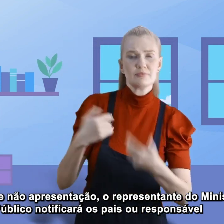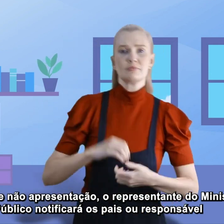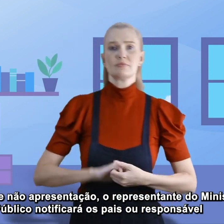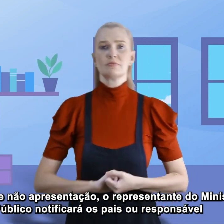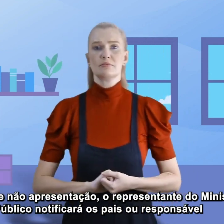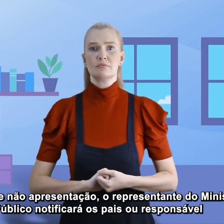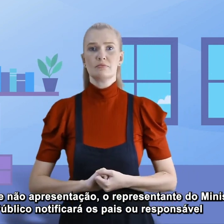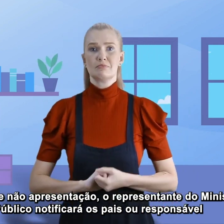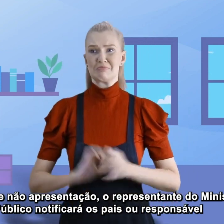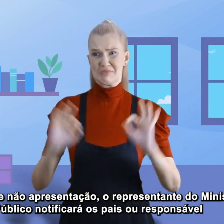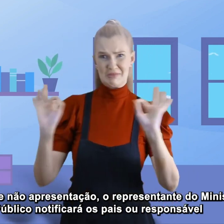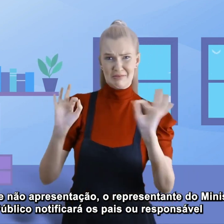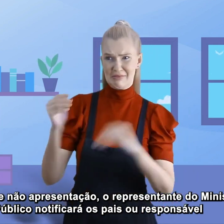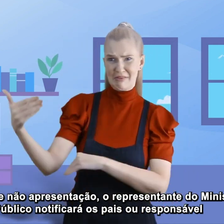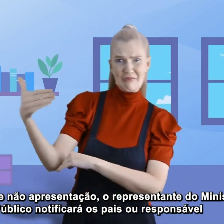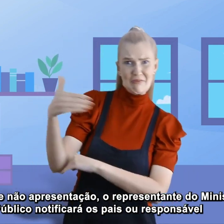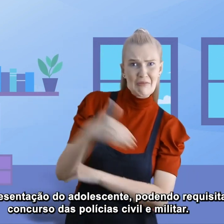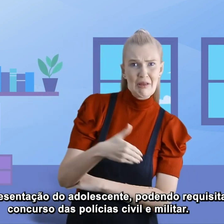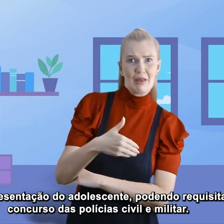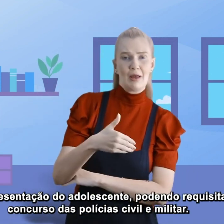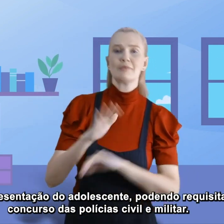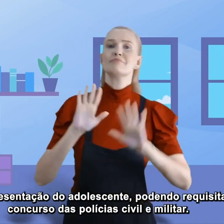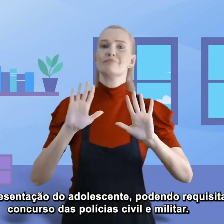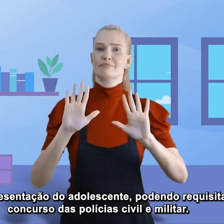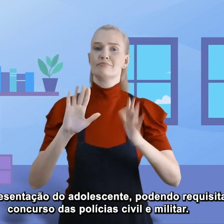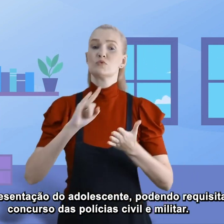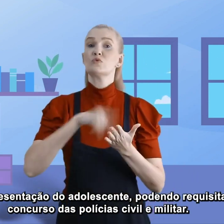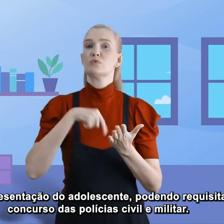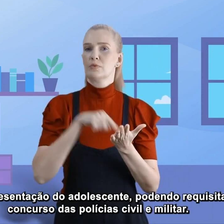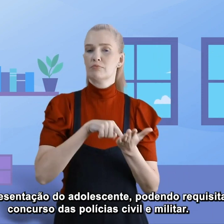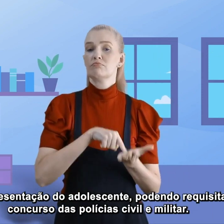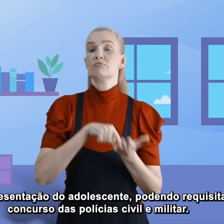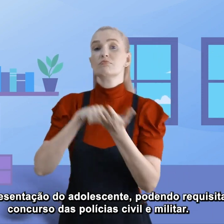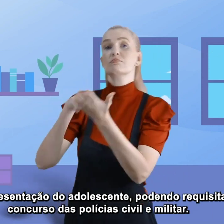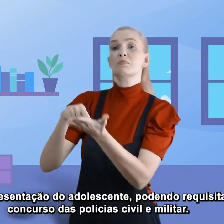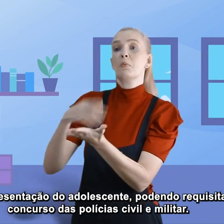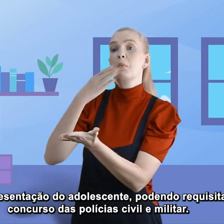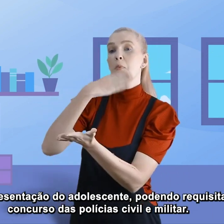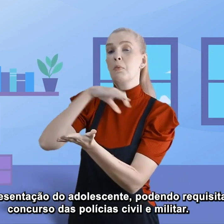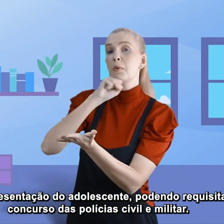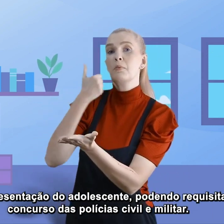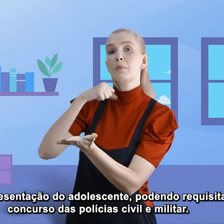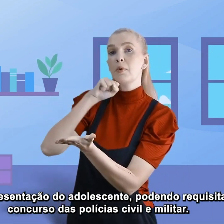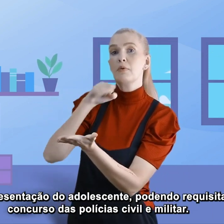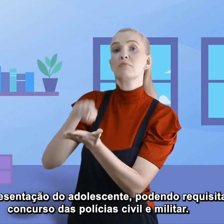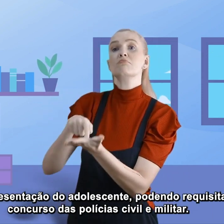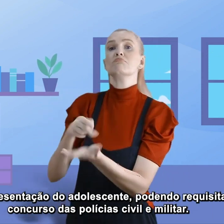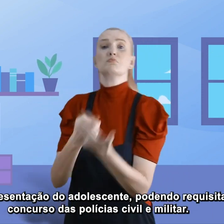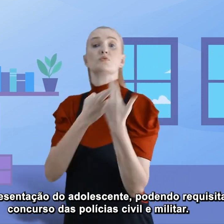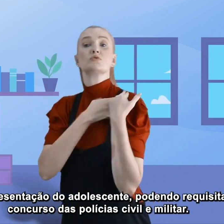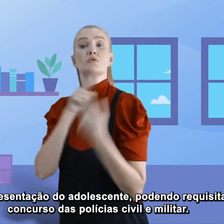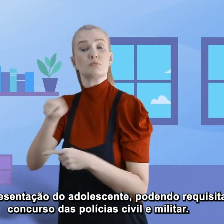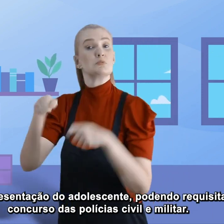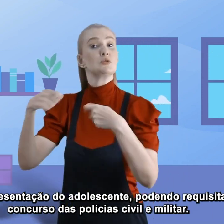notificará os pais ou responsável para a apresentação do adolescente, podendo requisitar o concurso das